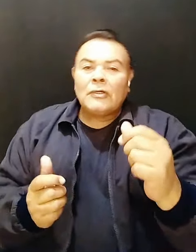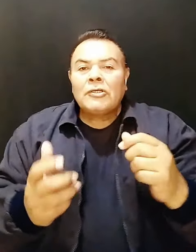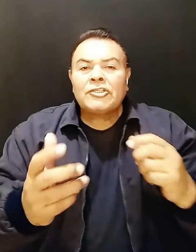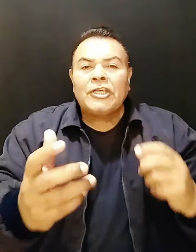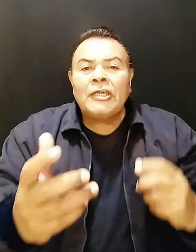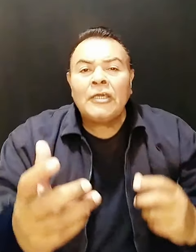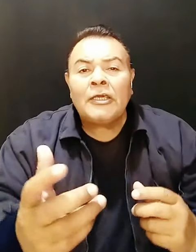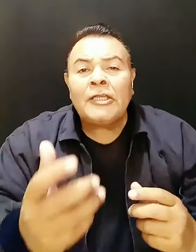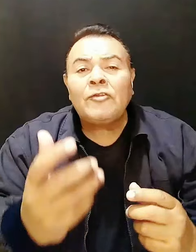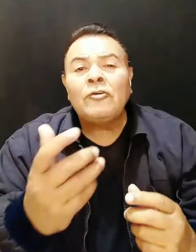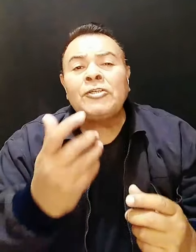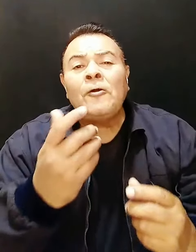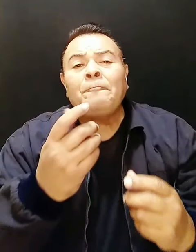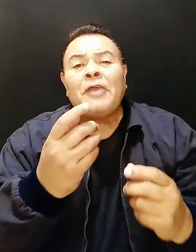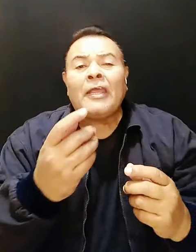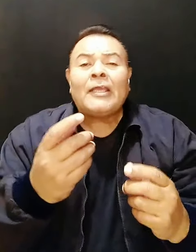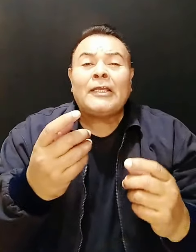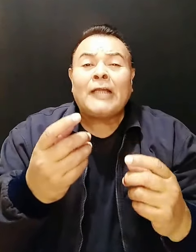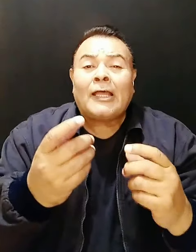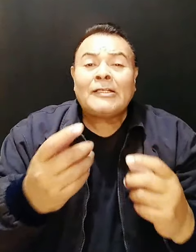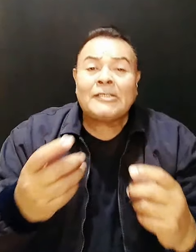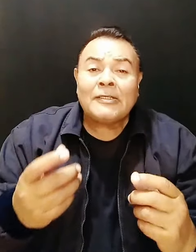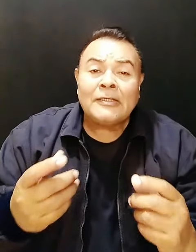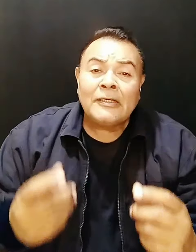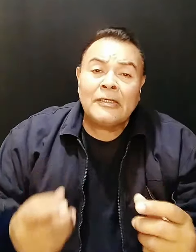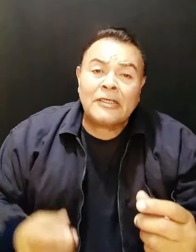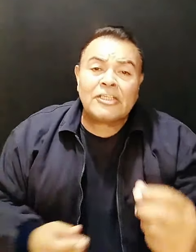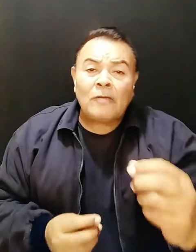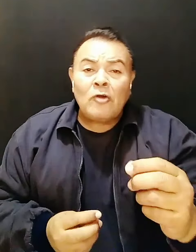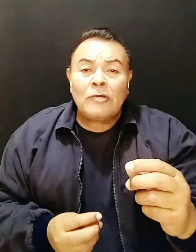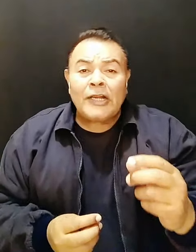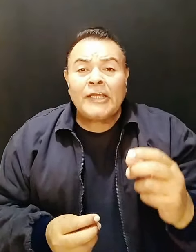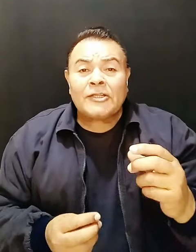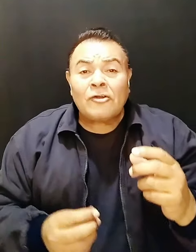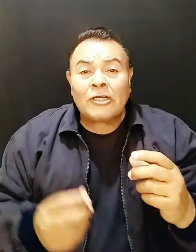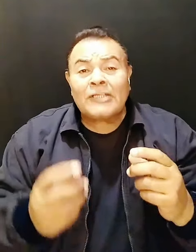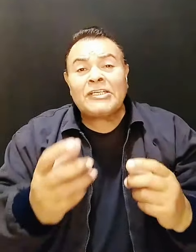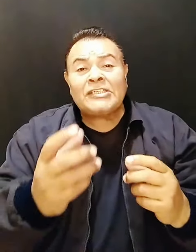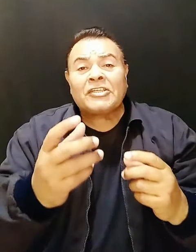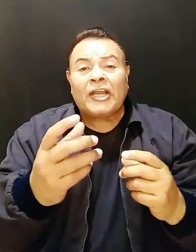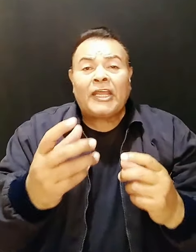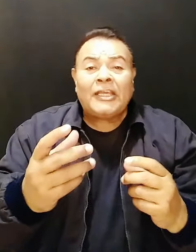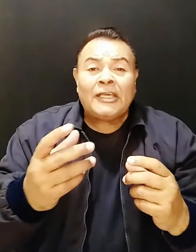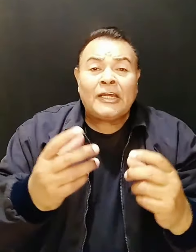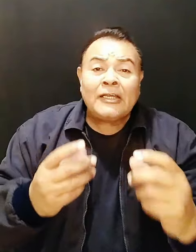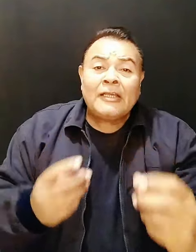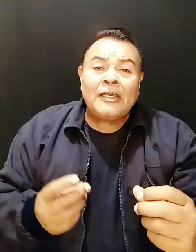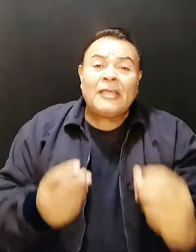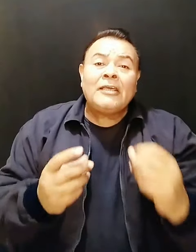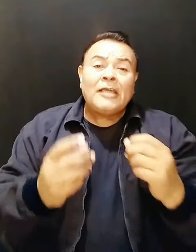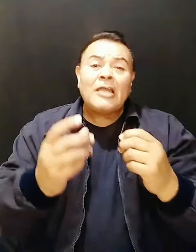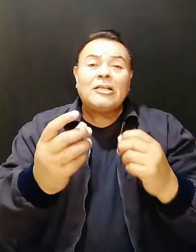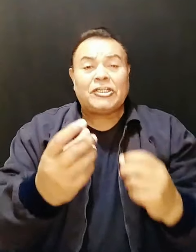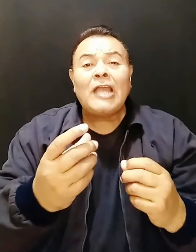Si tú supieras que es como un grito que se estrella en el